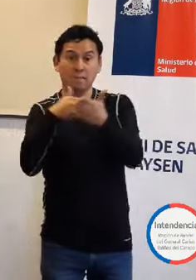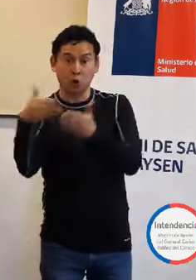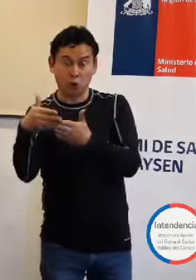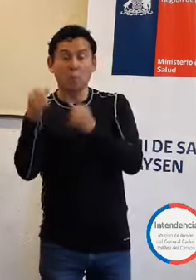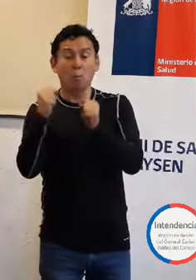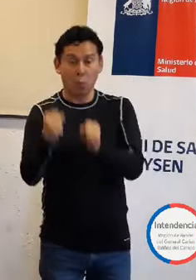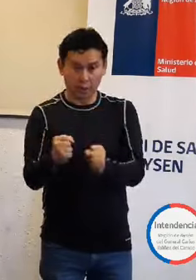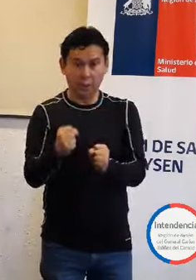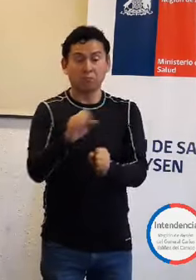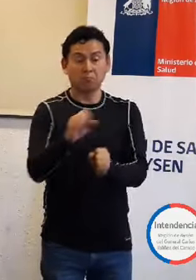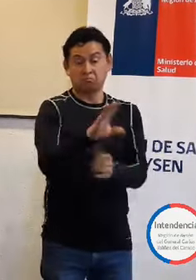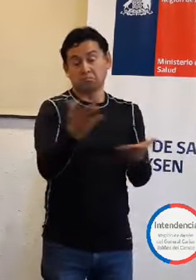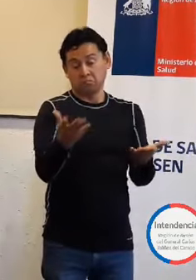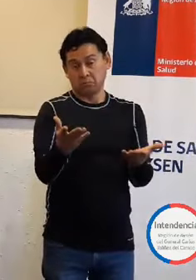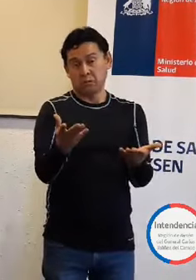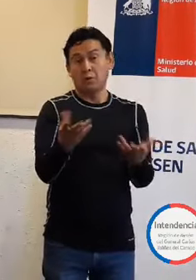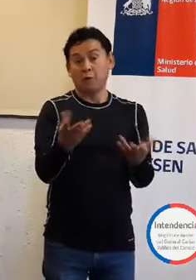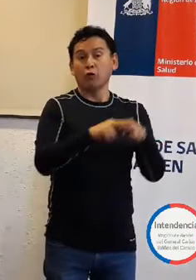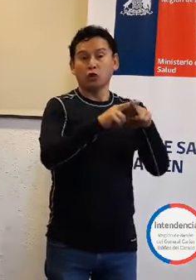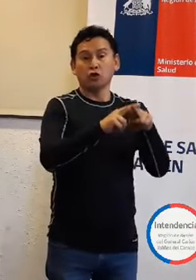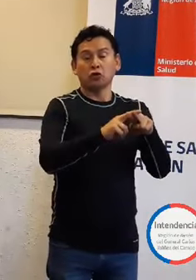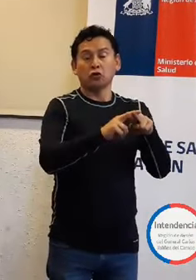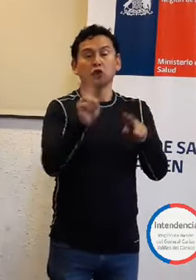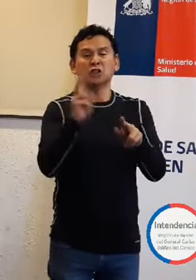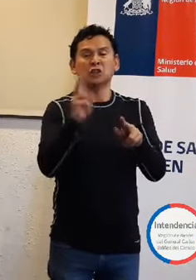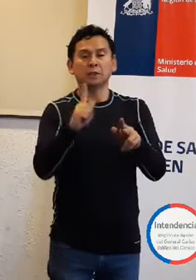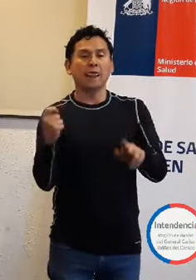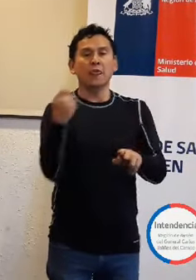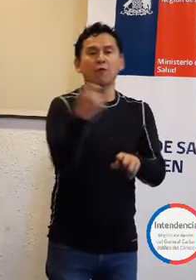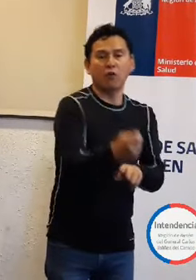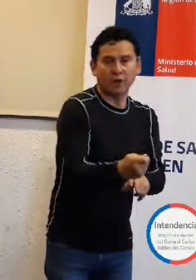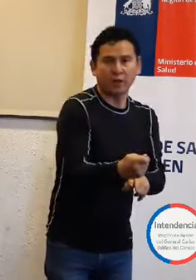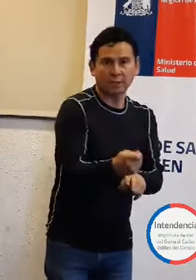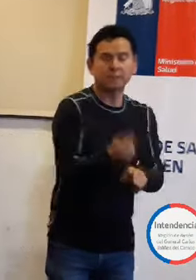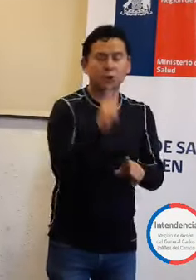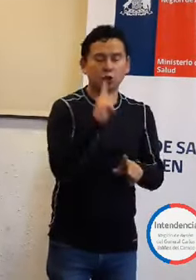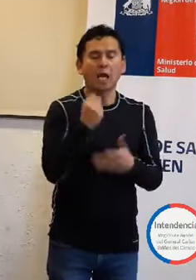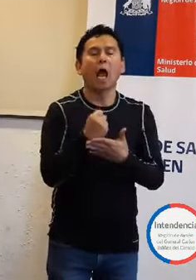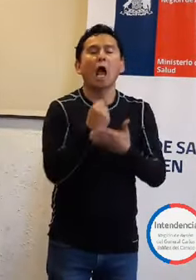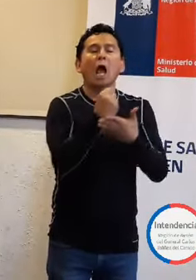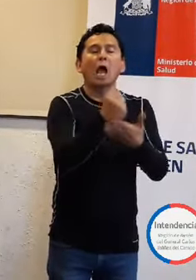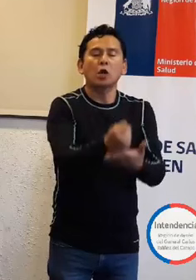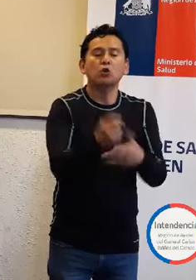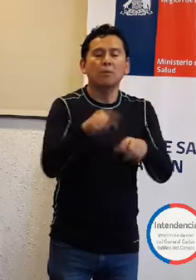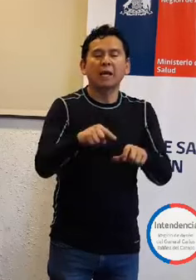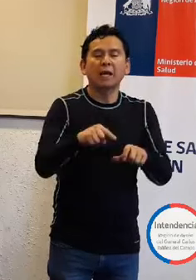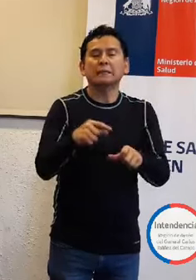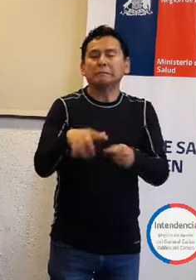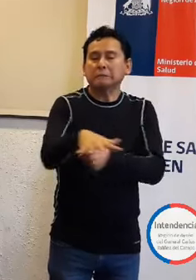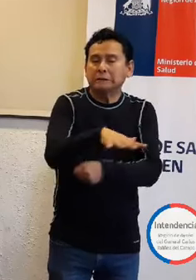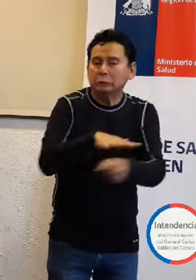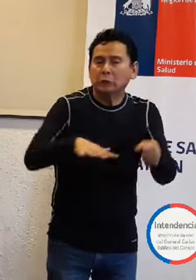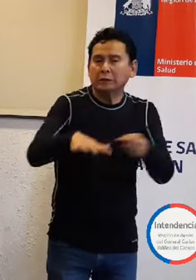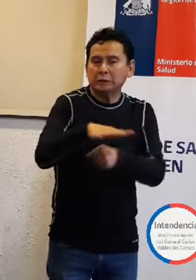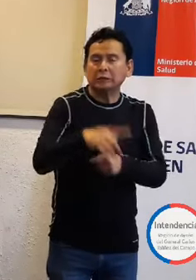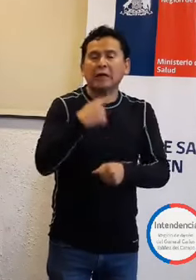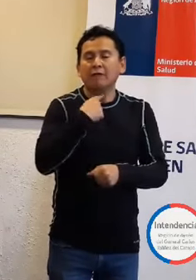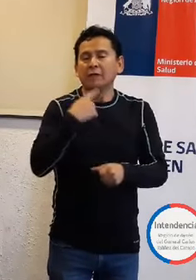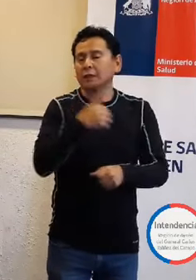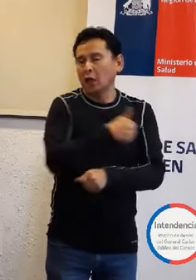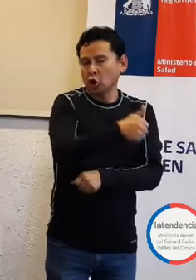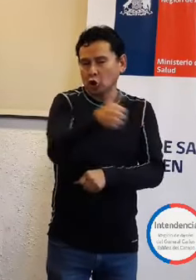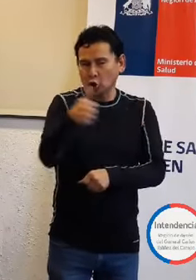pueden optar recursos que no son reembolsables sino que son para poder contribuir a pasar esta crisis que estamos viviendo y que nos afecta